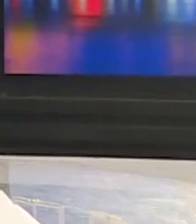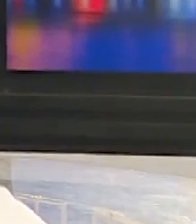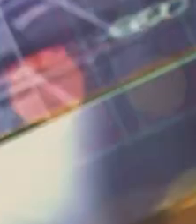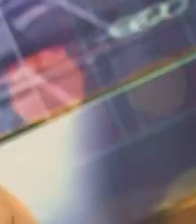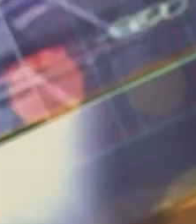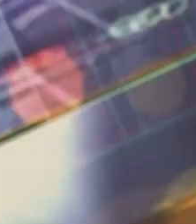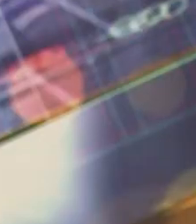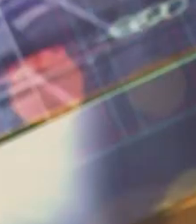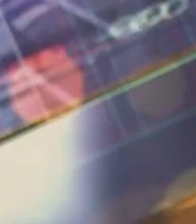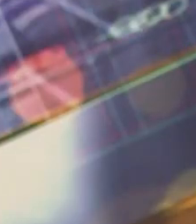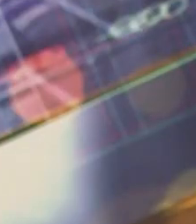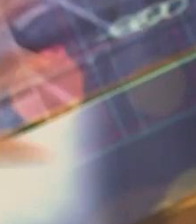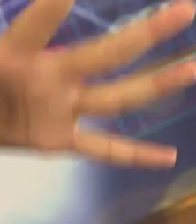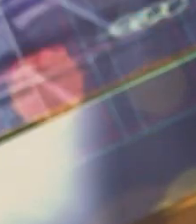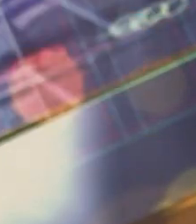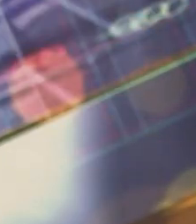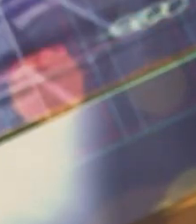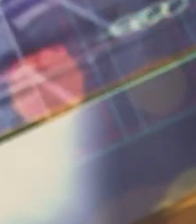ង្កើសិទ្ធិ